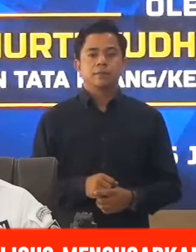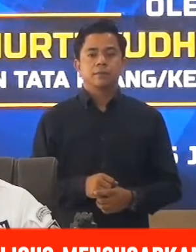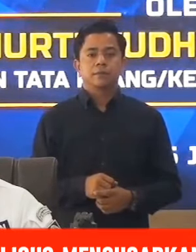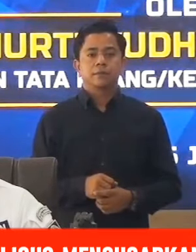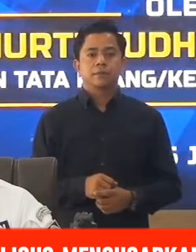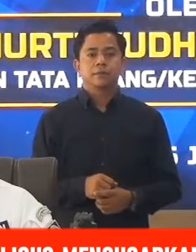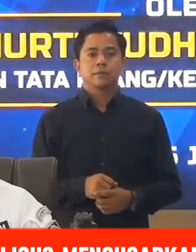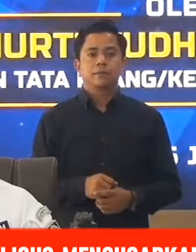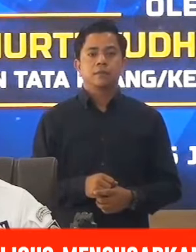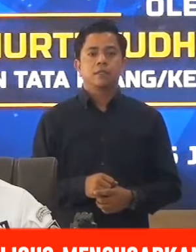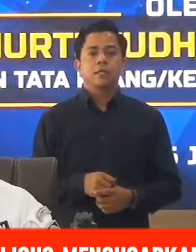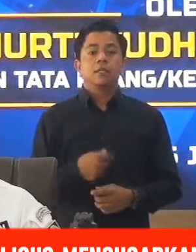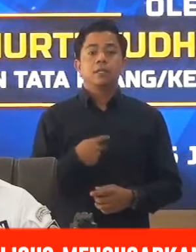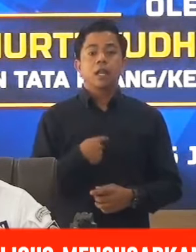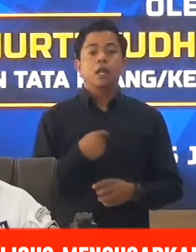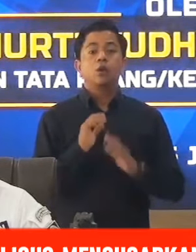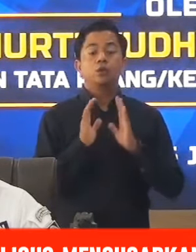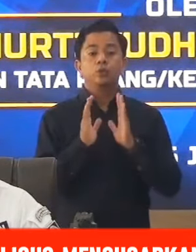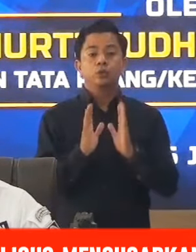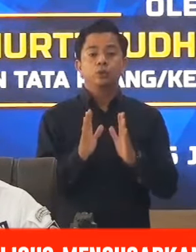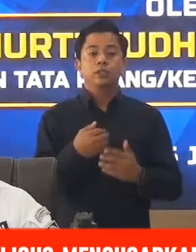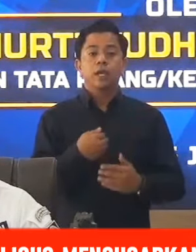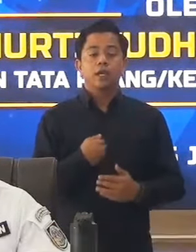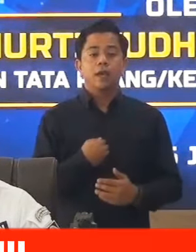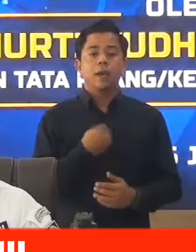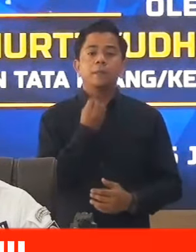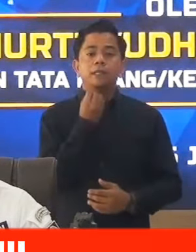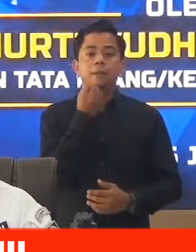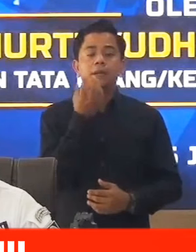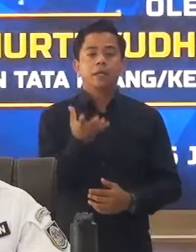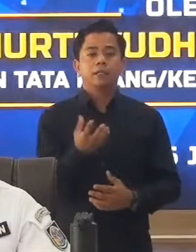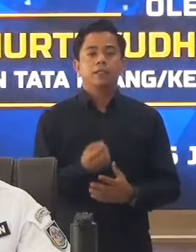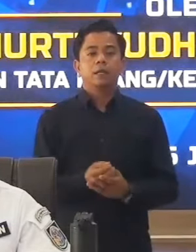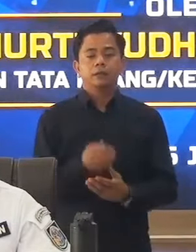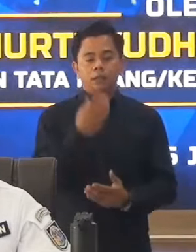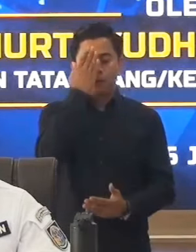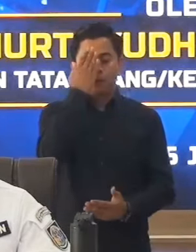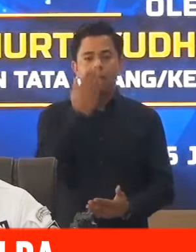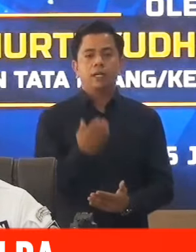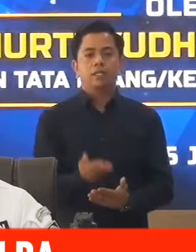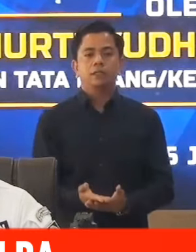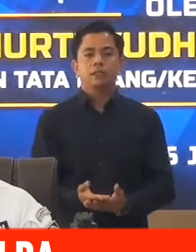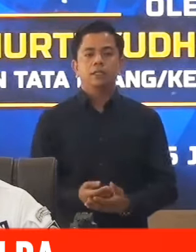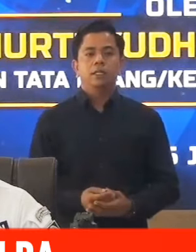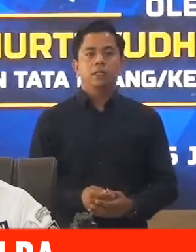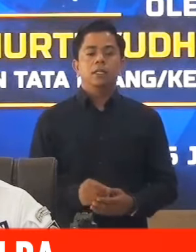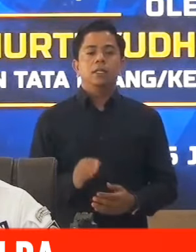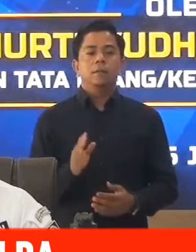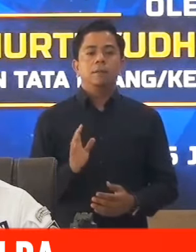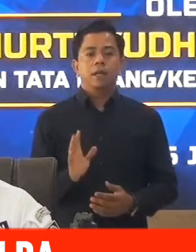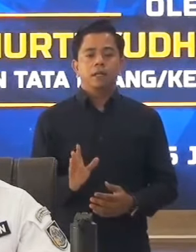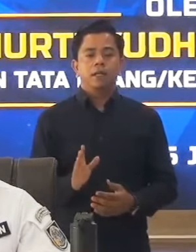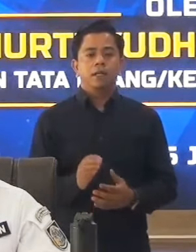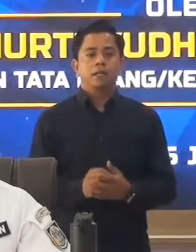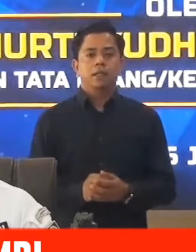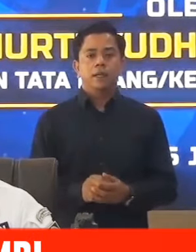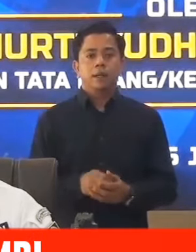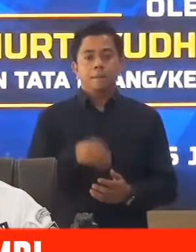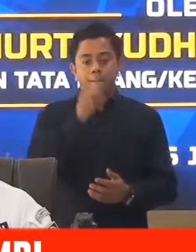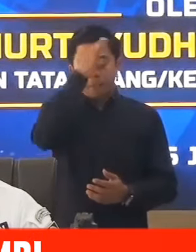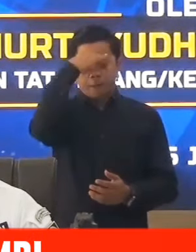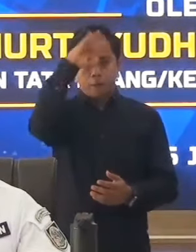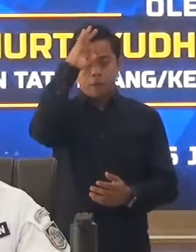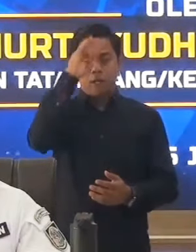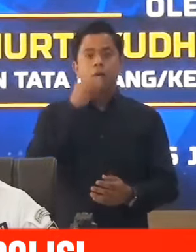Secara khusus saya menyapa sekaligus mengucapkan terima kasih kepada Kapolda